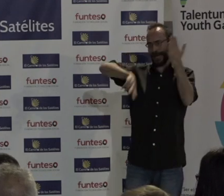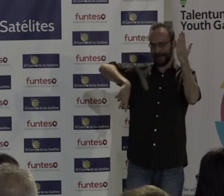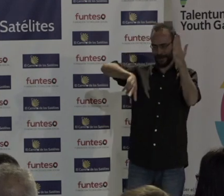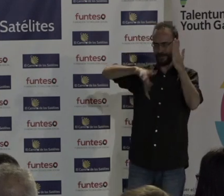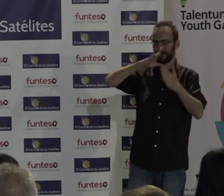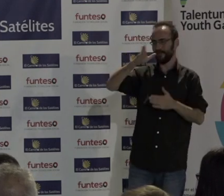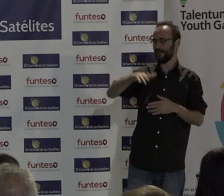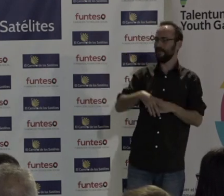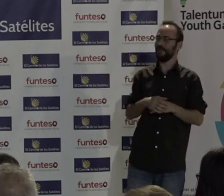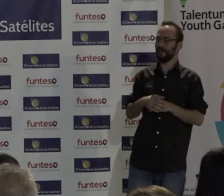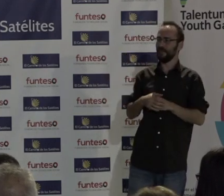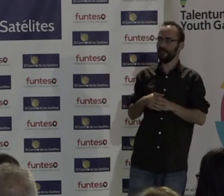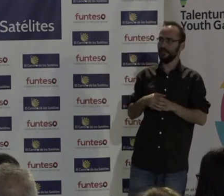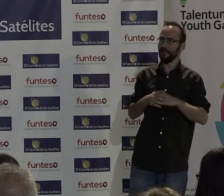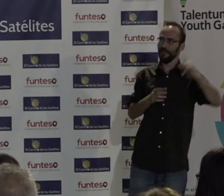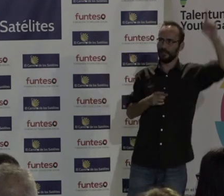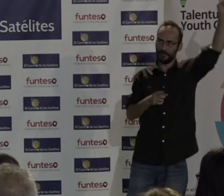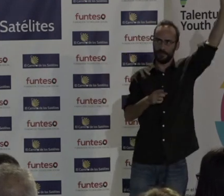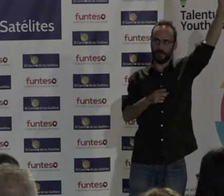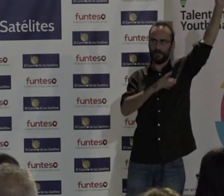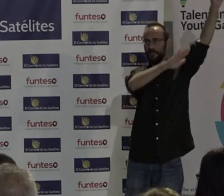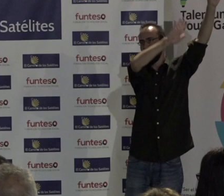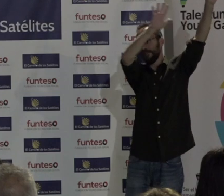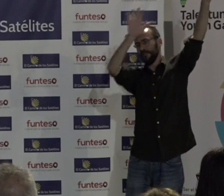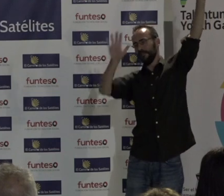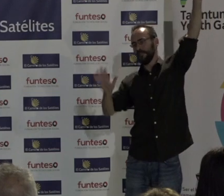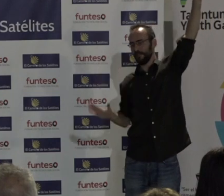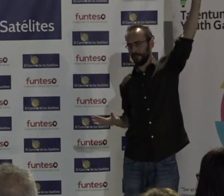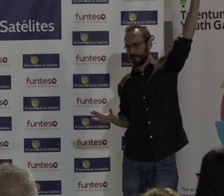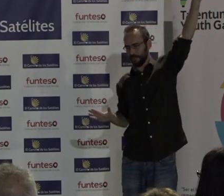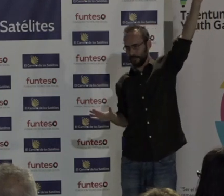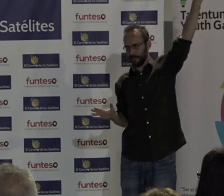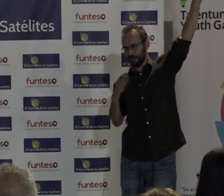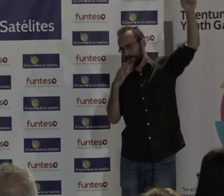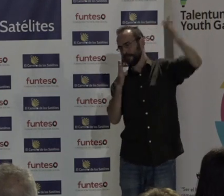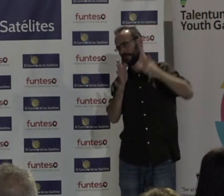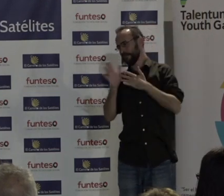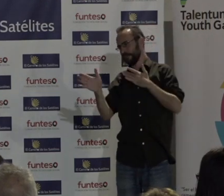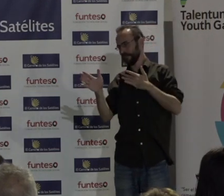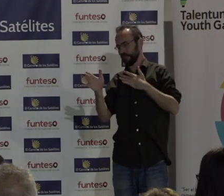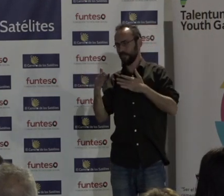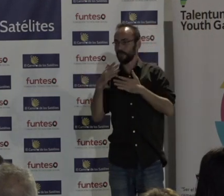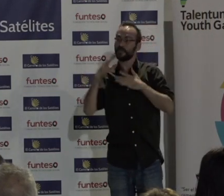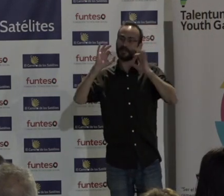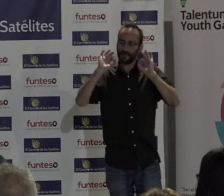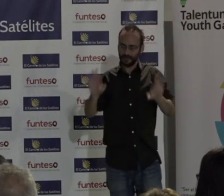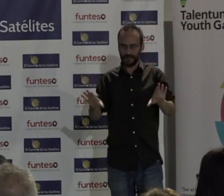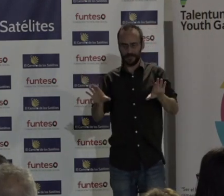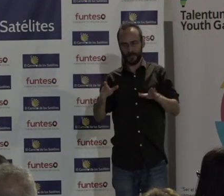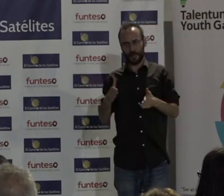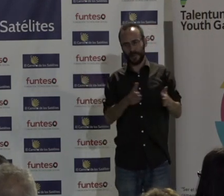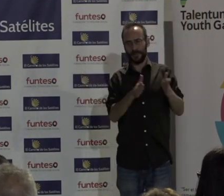va de arriba a la derecha, abajo a la izquierda, semejando al río Miño cruzando